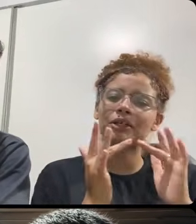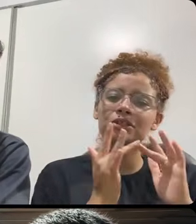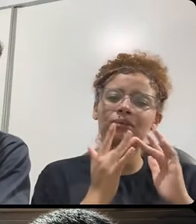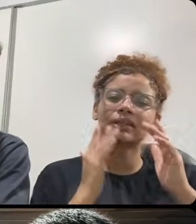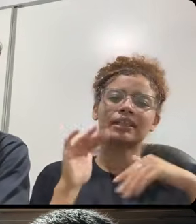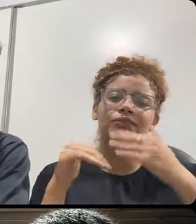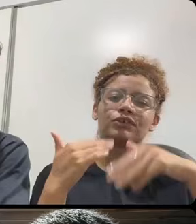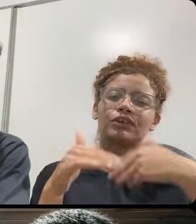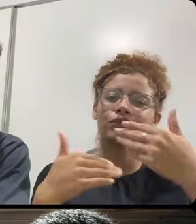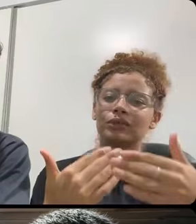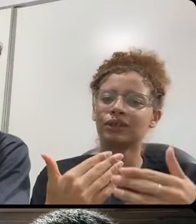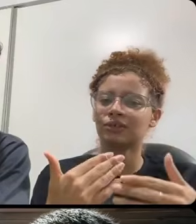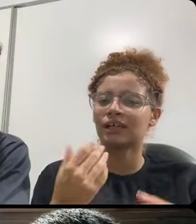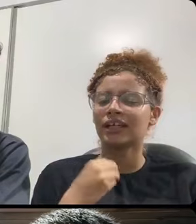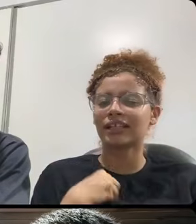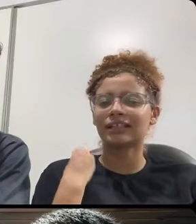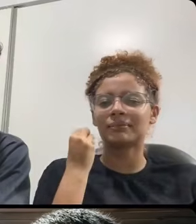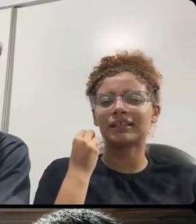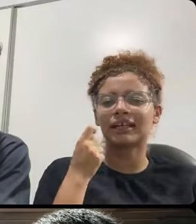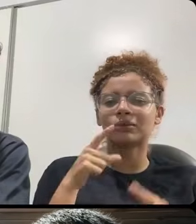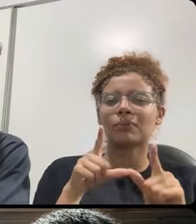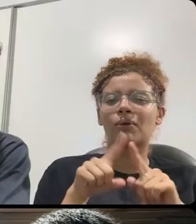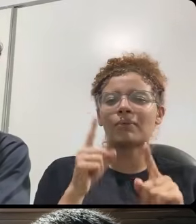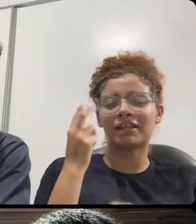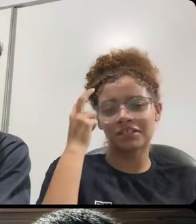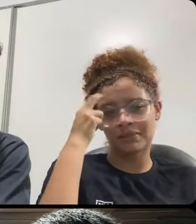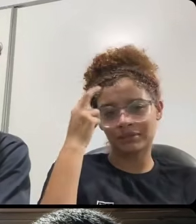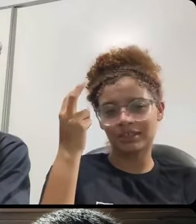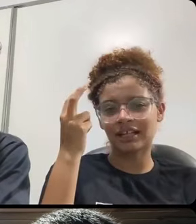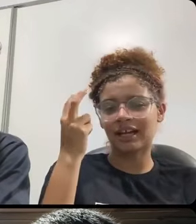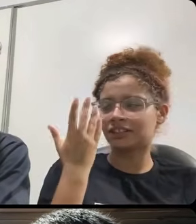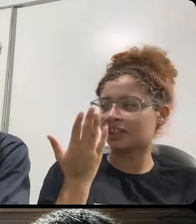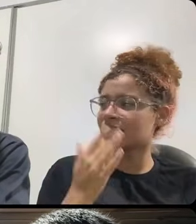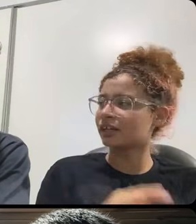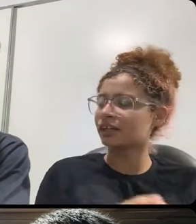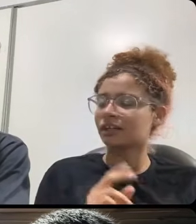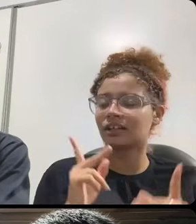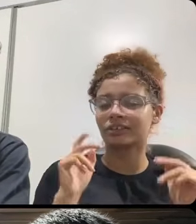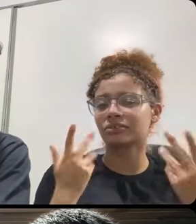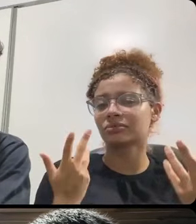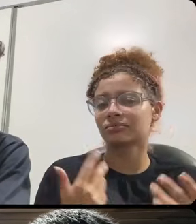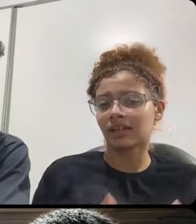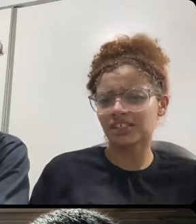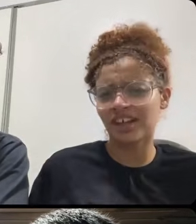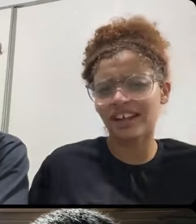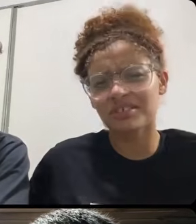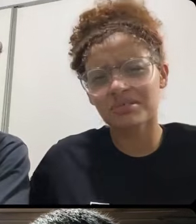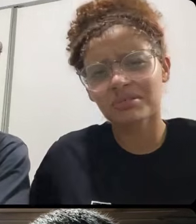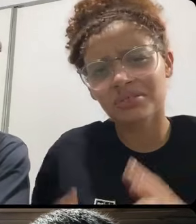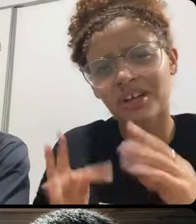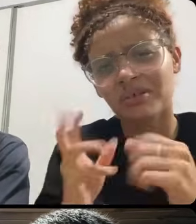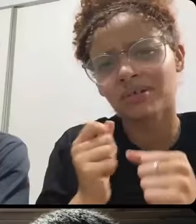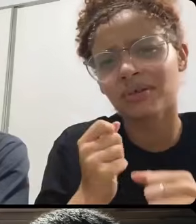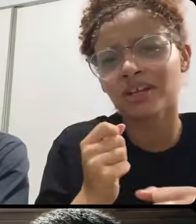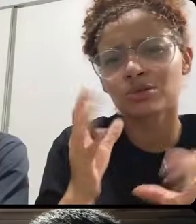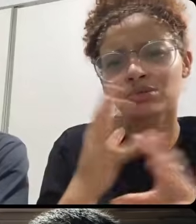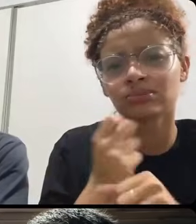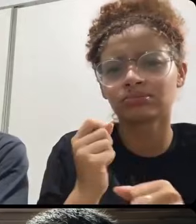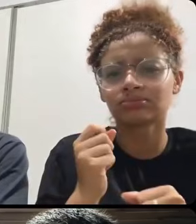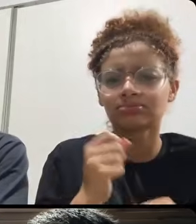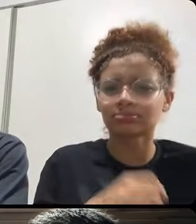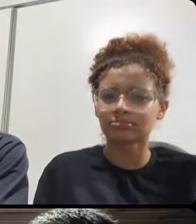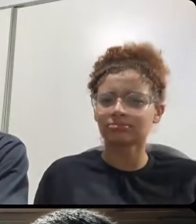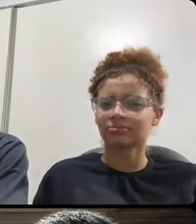tendo um pouco mais de contato e fui evoluindo. E aí também tendo um pouco mais de maturidade, né? Acho que é isso, no geral.